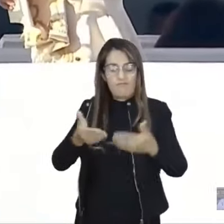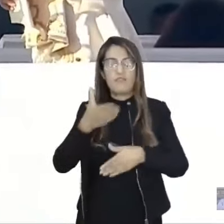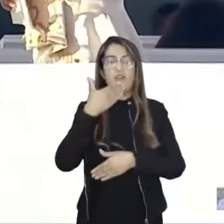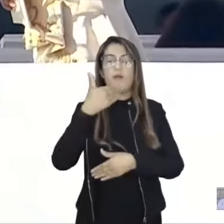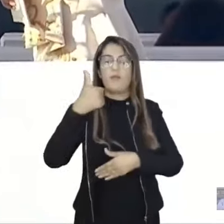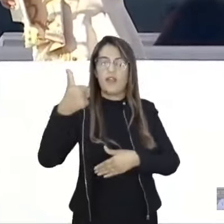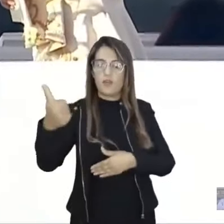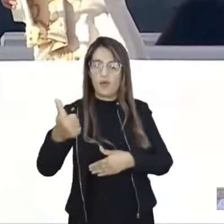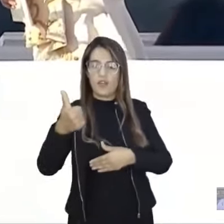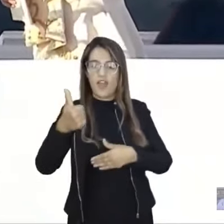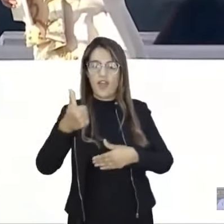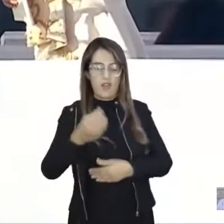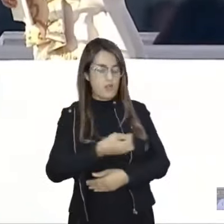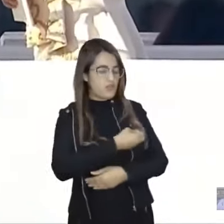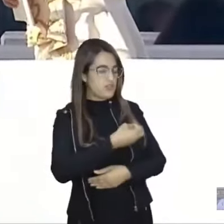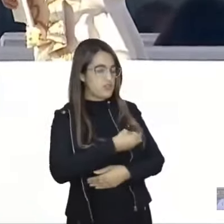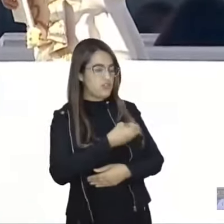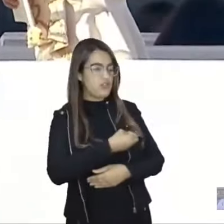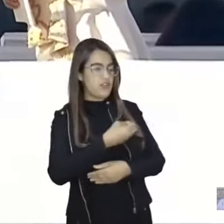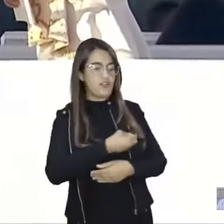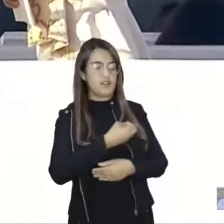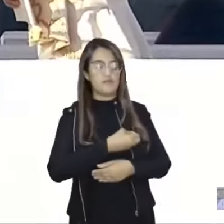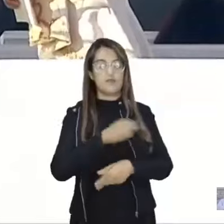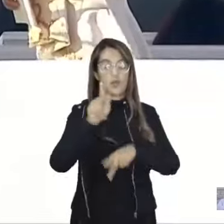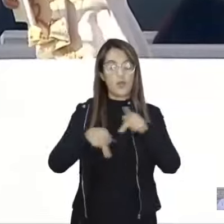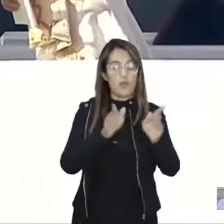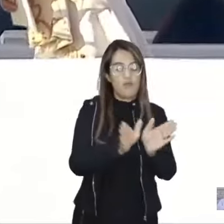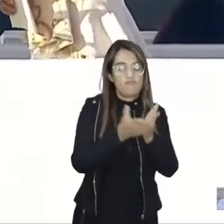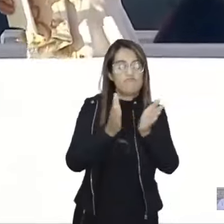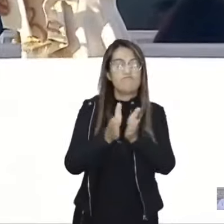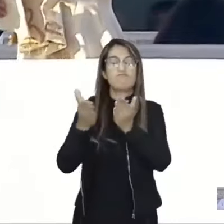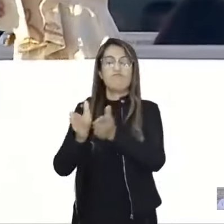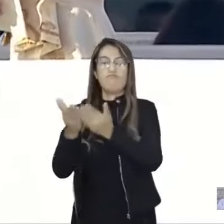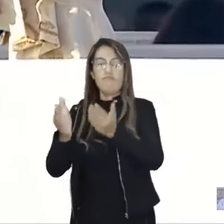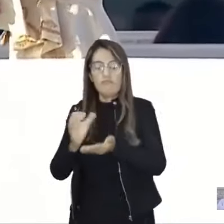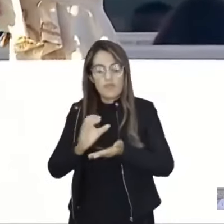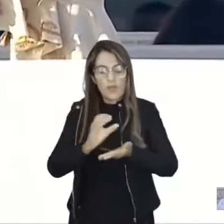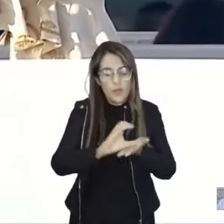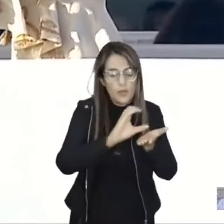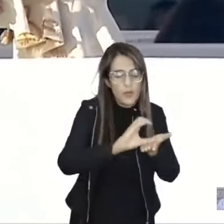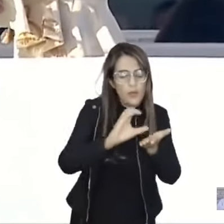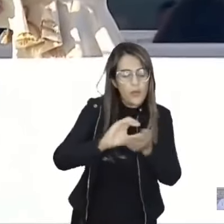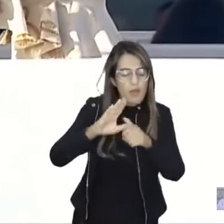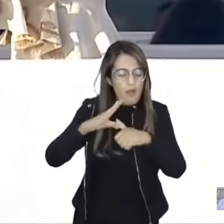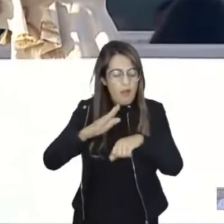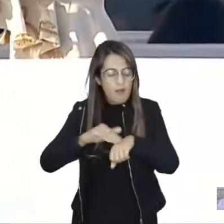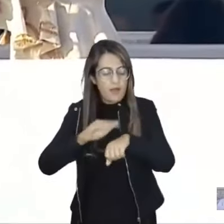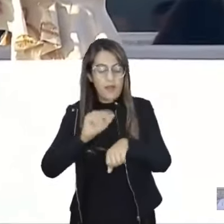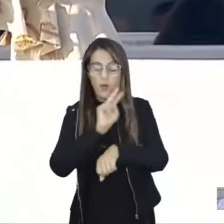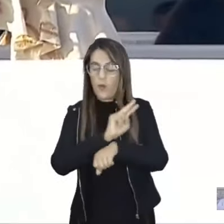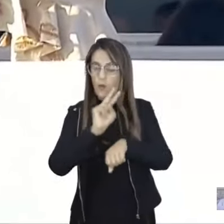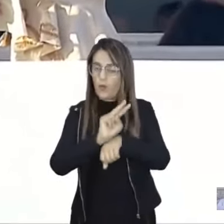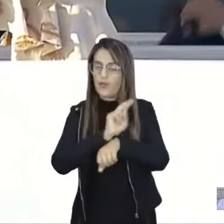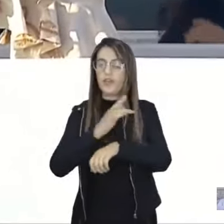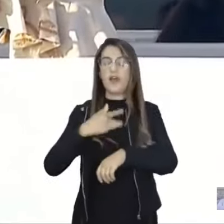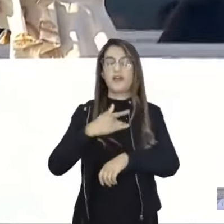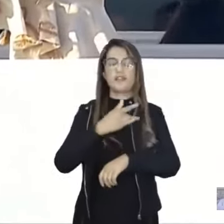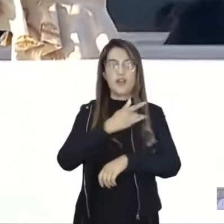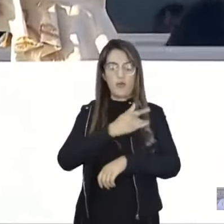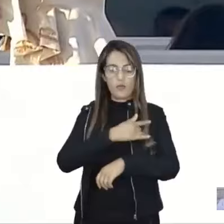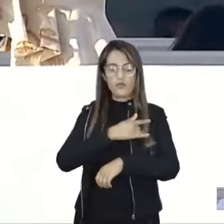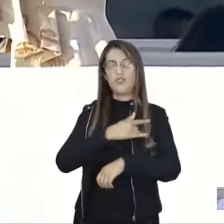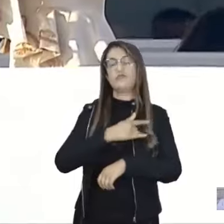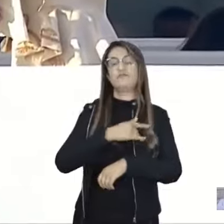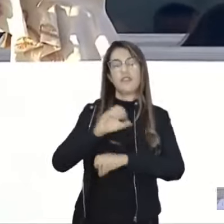mais necessita e investimos, de cuidar com carinho da saúde e da educação e cuidamos. Mas